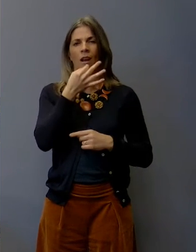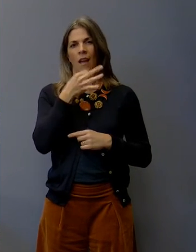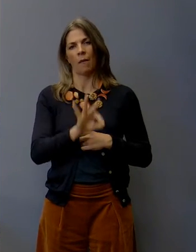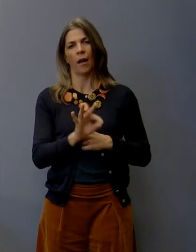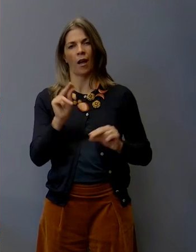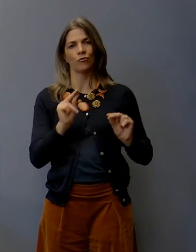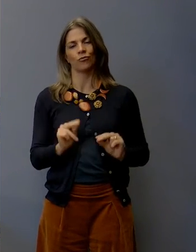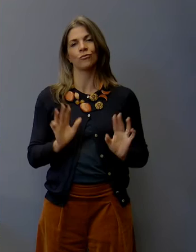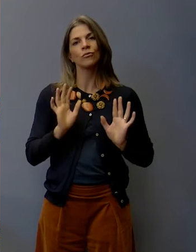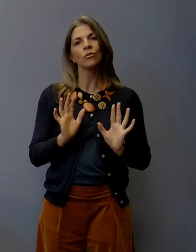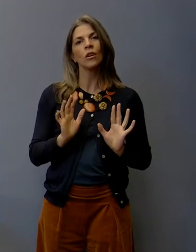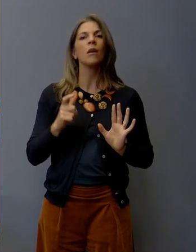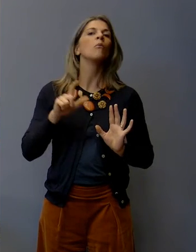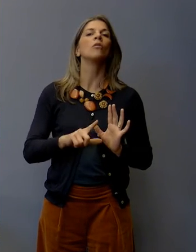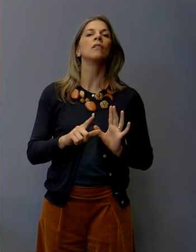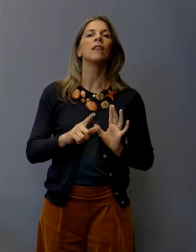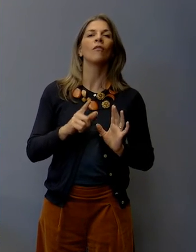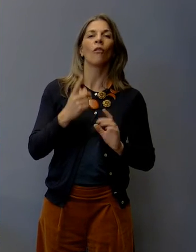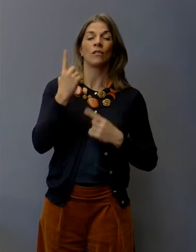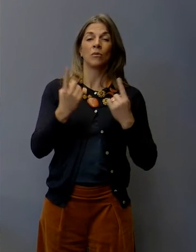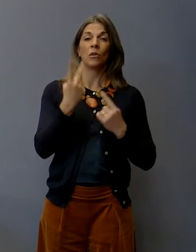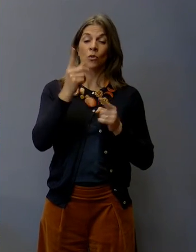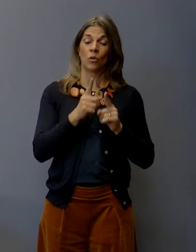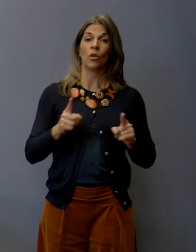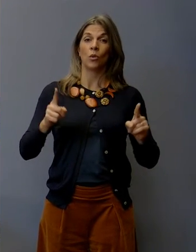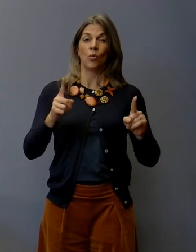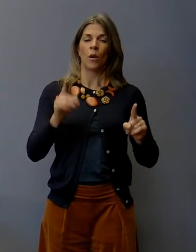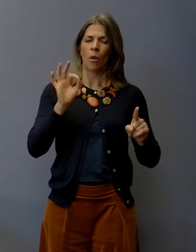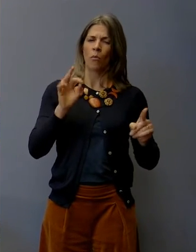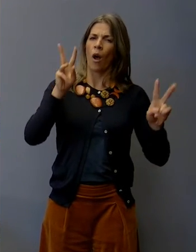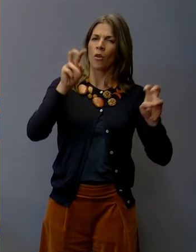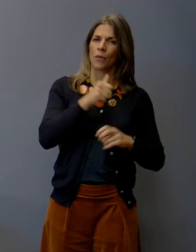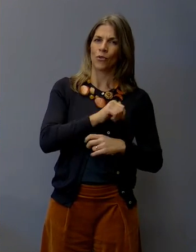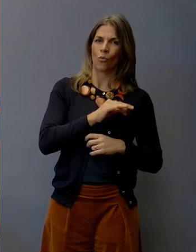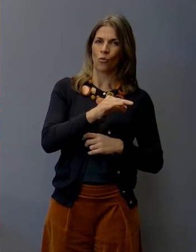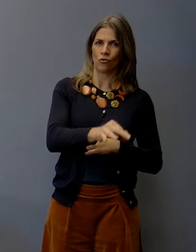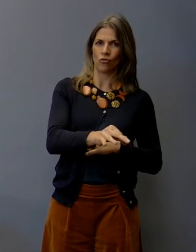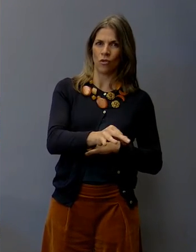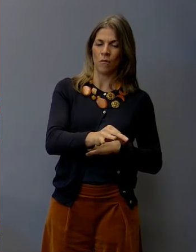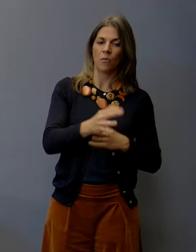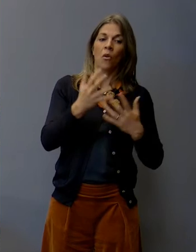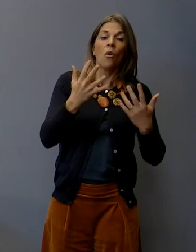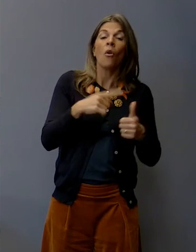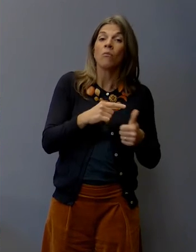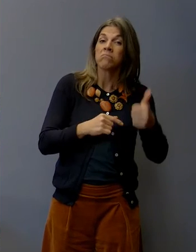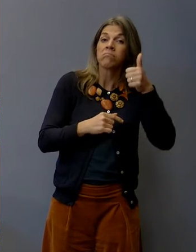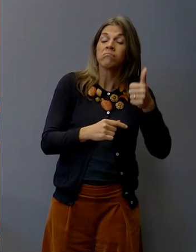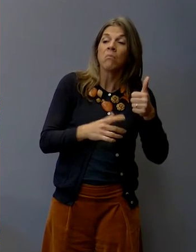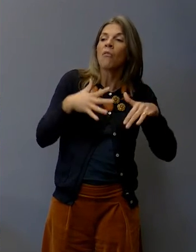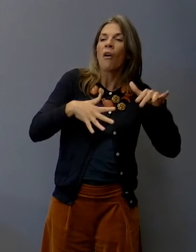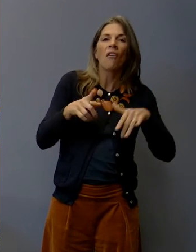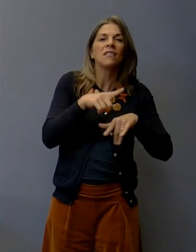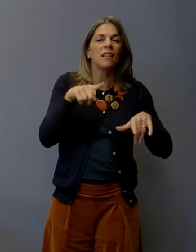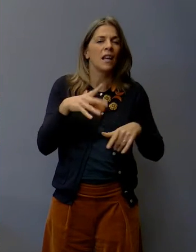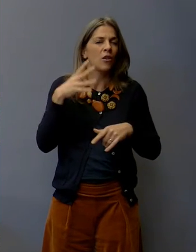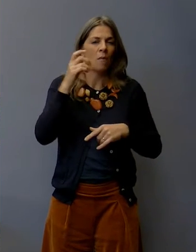i casi sono due per quanto riguarda i municipi particolare ho naturalmente non sia cup non si è capito del